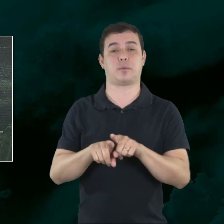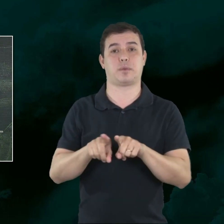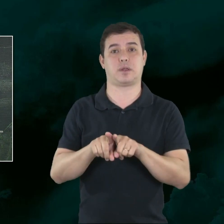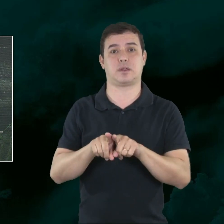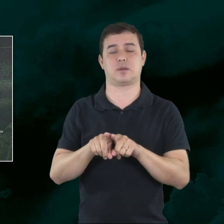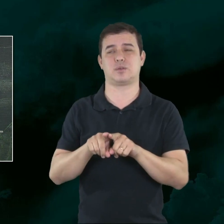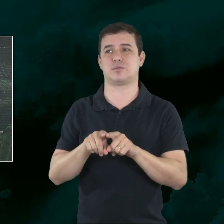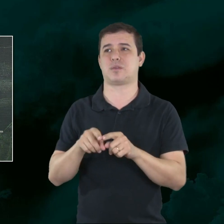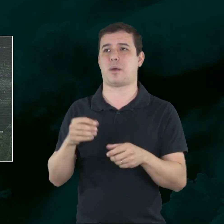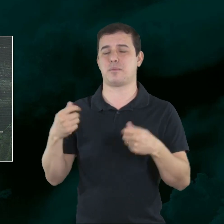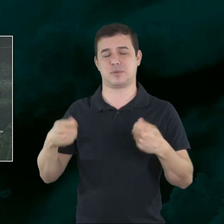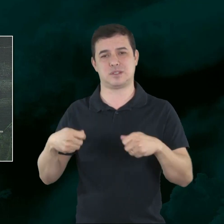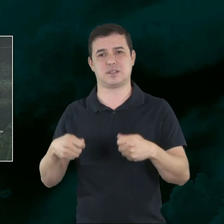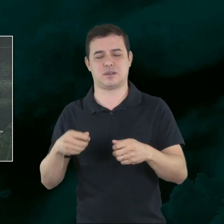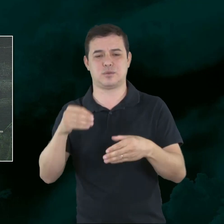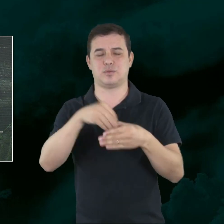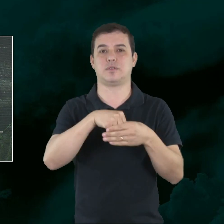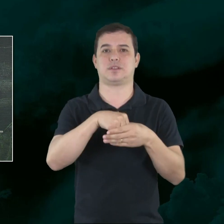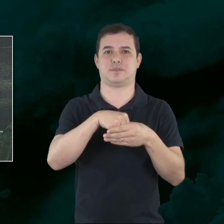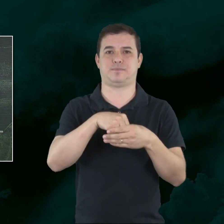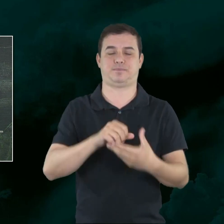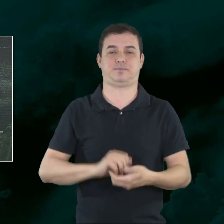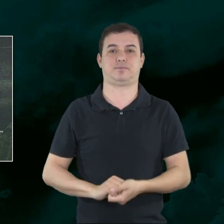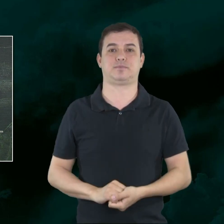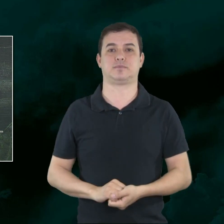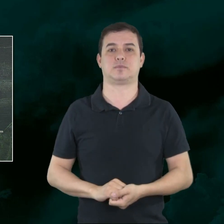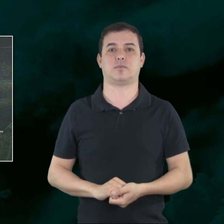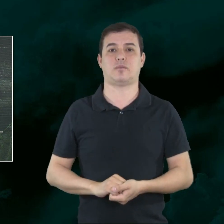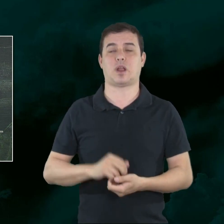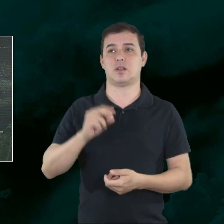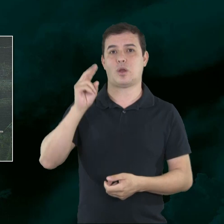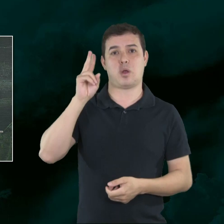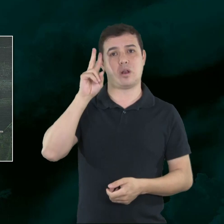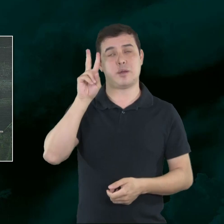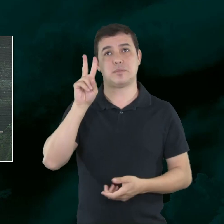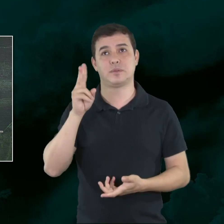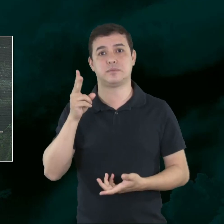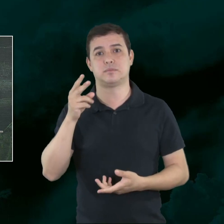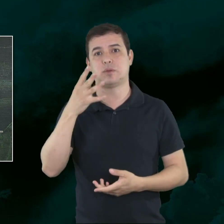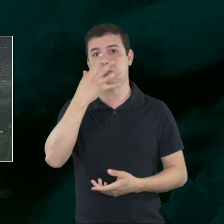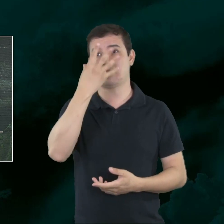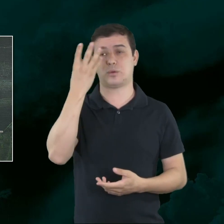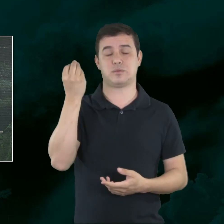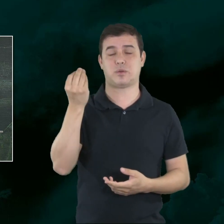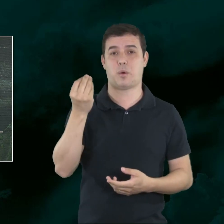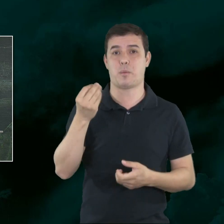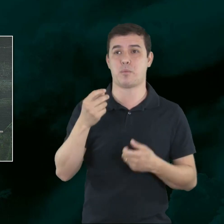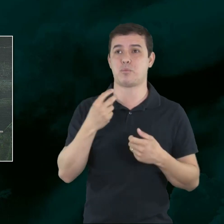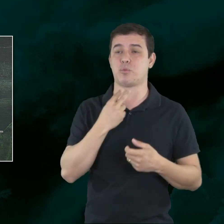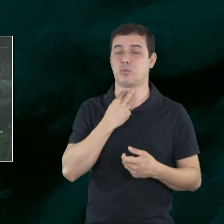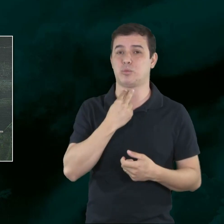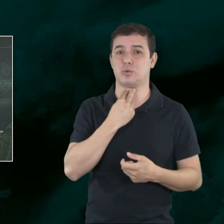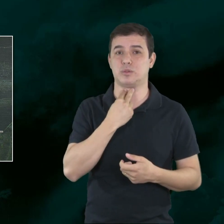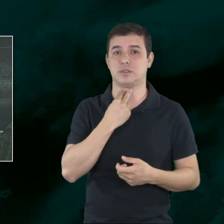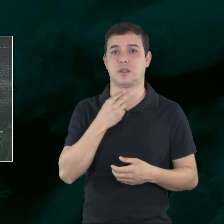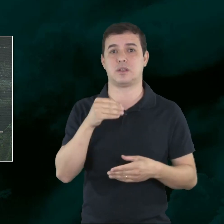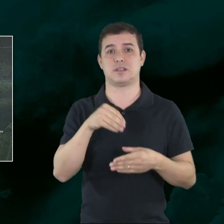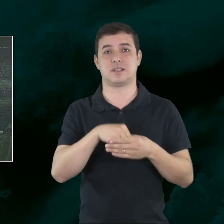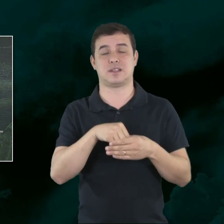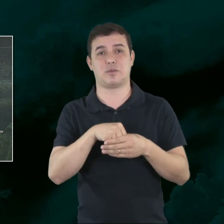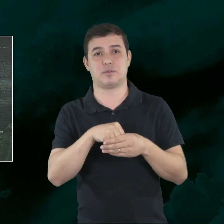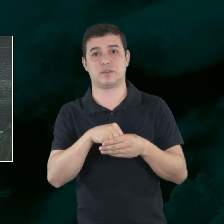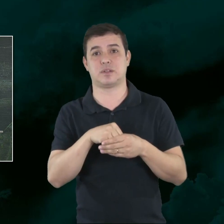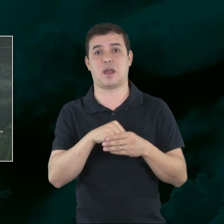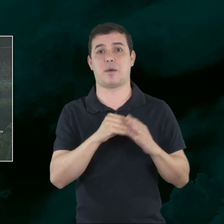necessidades, dando suas ofertas. E também lembre da sua igreja, na sua localidade, também da